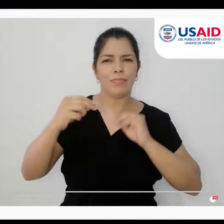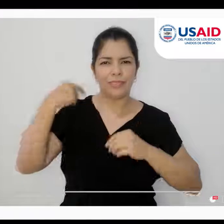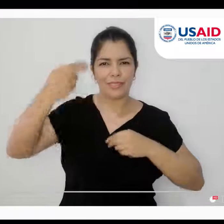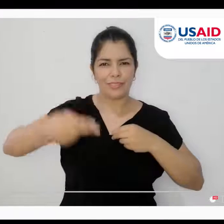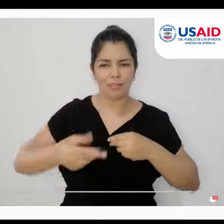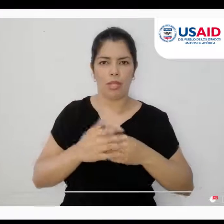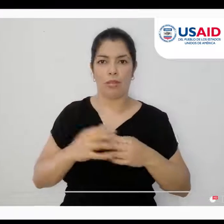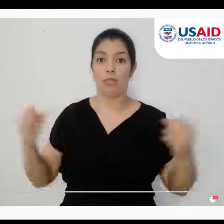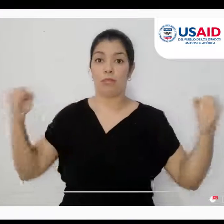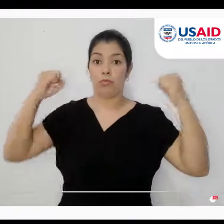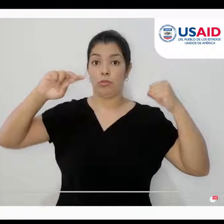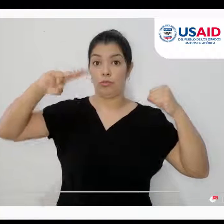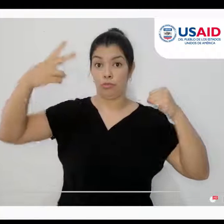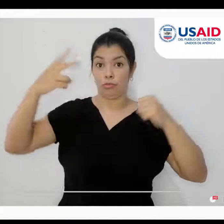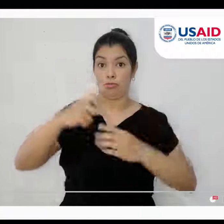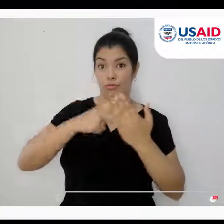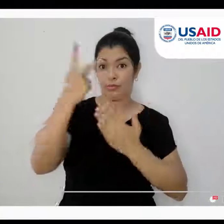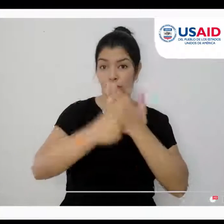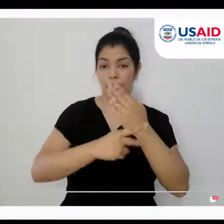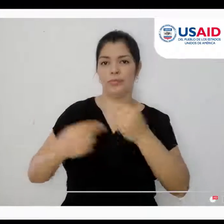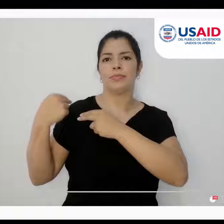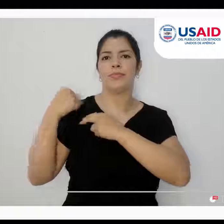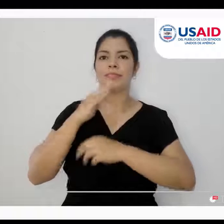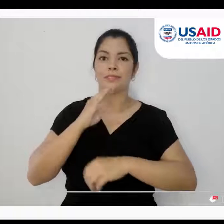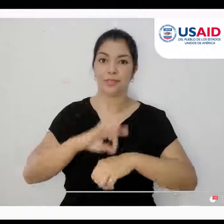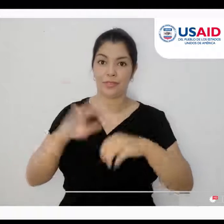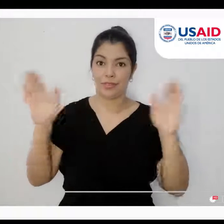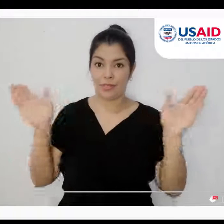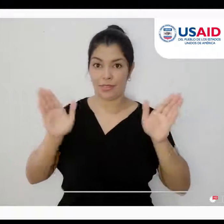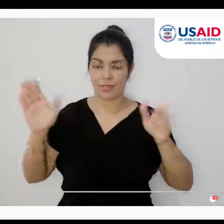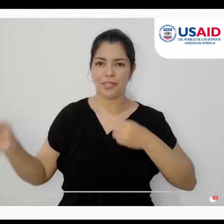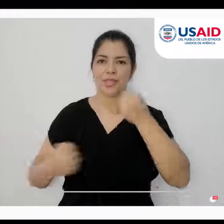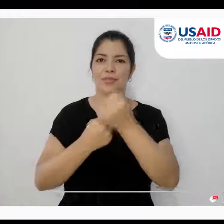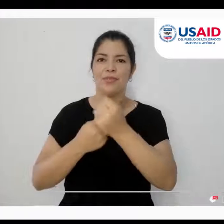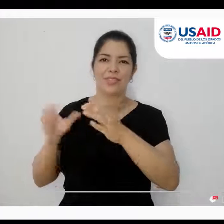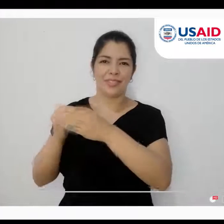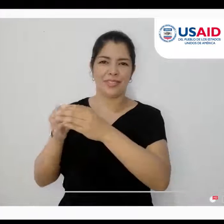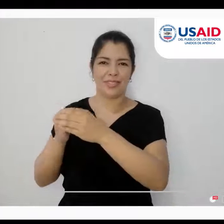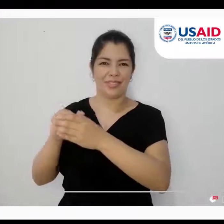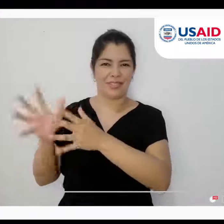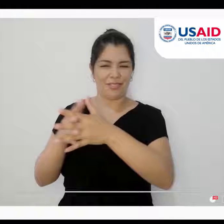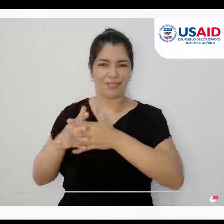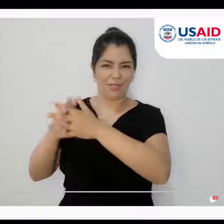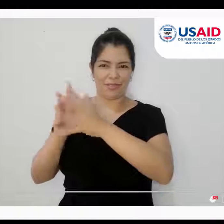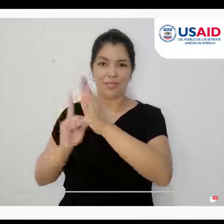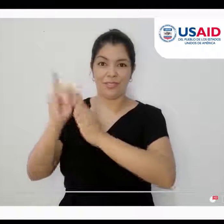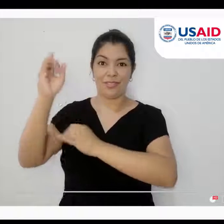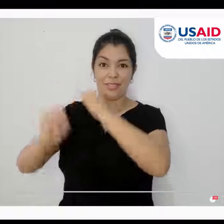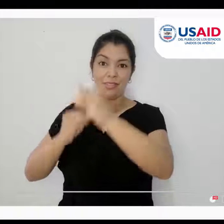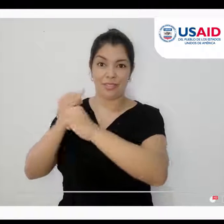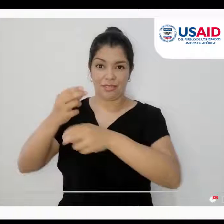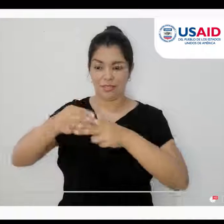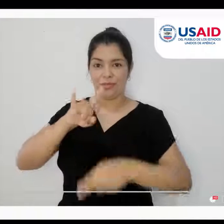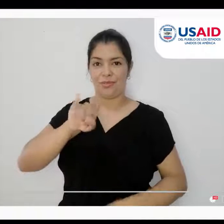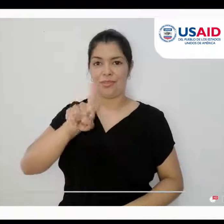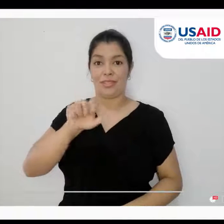historias cómo el proyecto Sport Power 2, implementado por Arcángeles Fundación, con el apoyo de la Agencia de Estados Unidos para el Desarrollo Internacional,